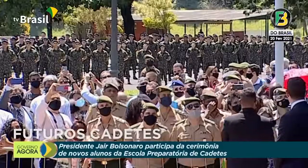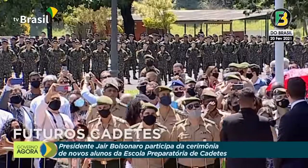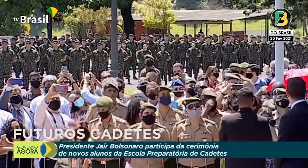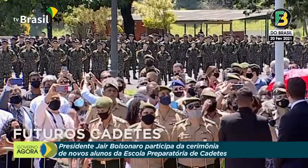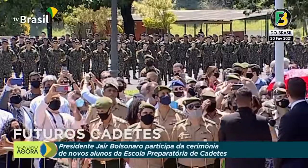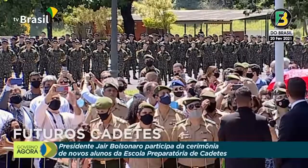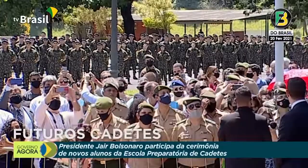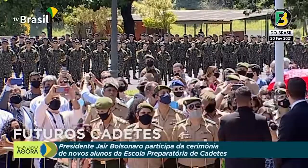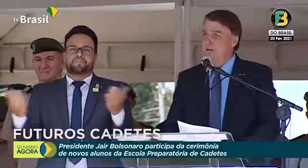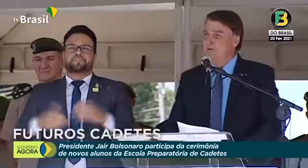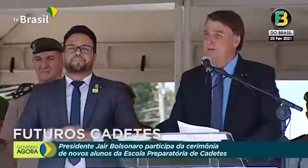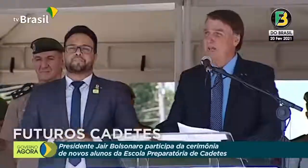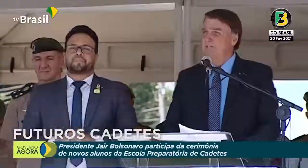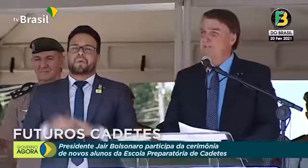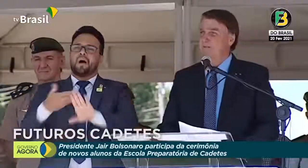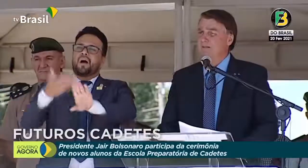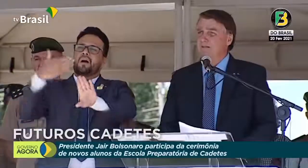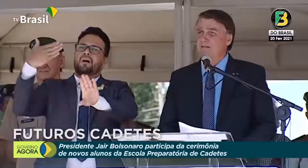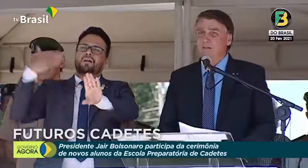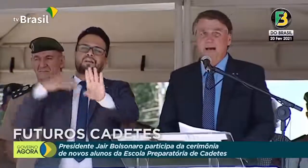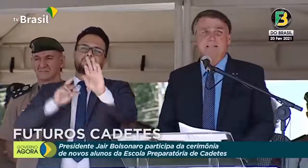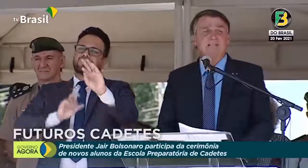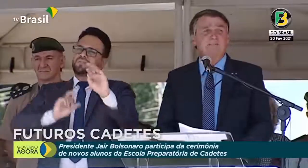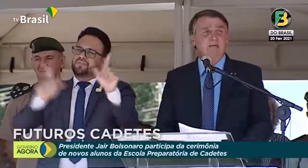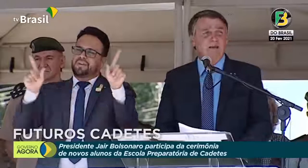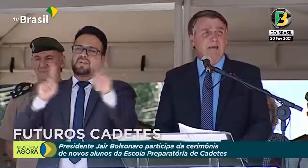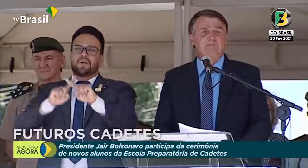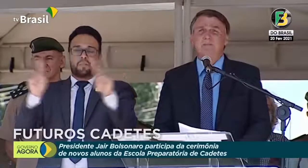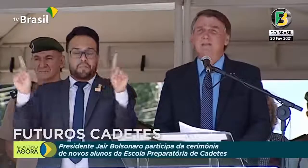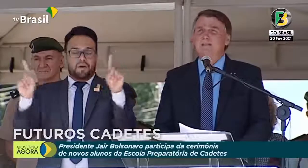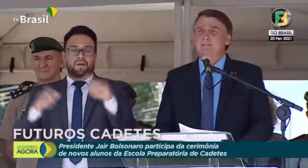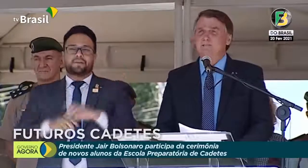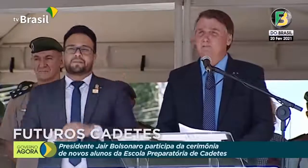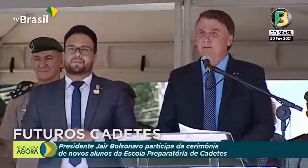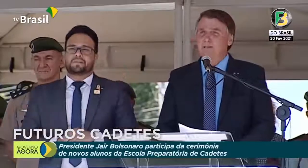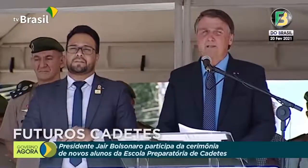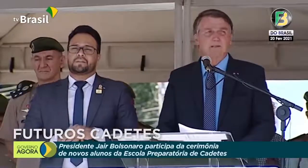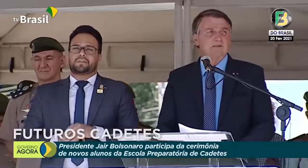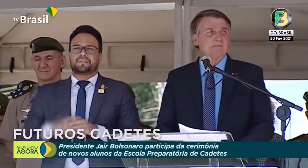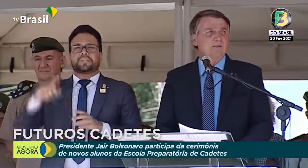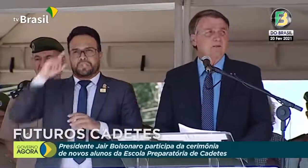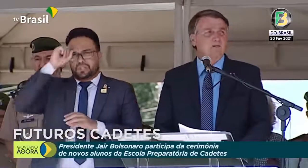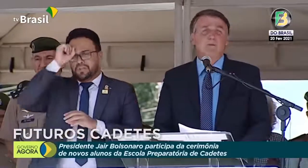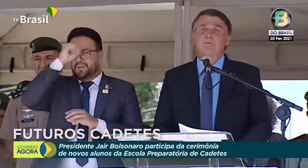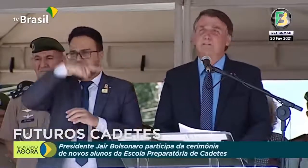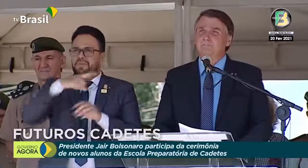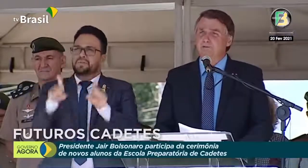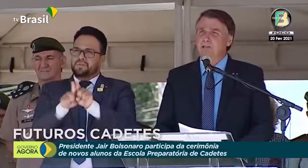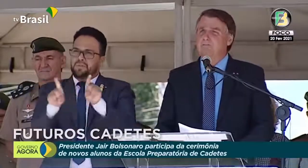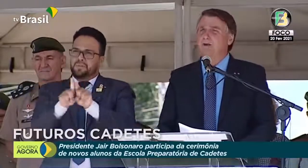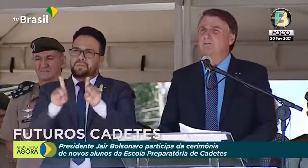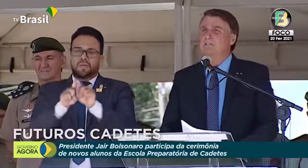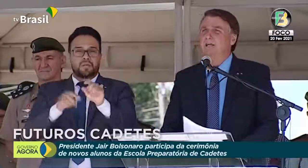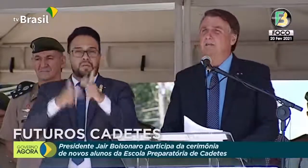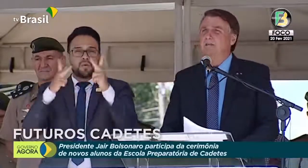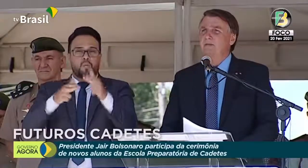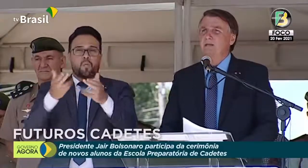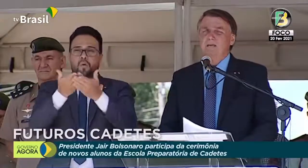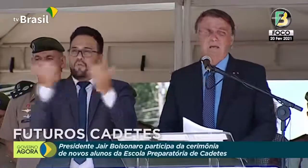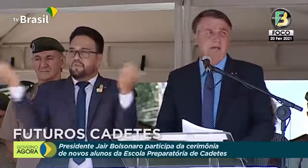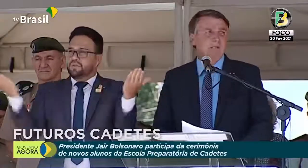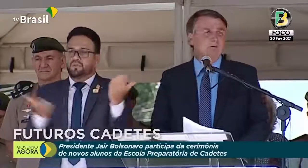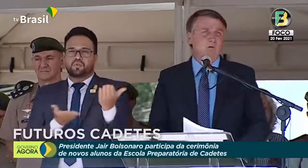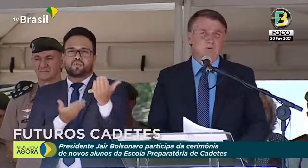Naquela época, as coisas eram diferentes, mas também difíceis, como foi difícil para